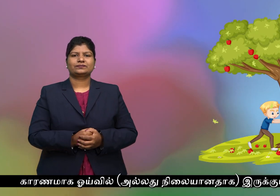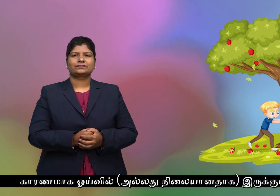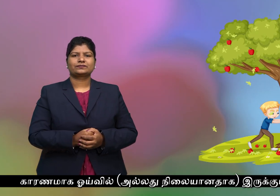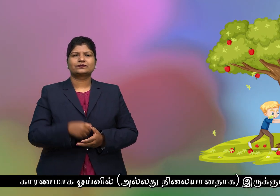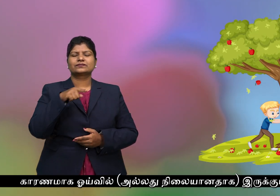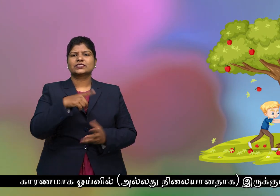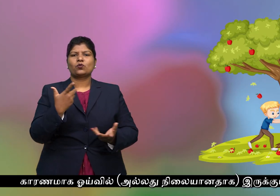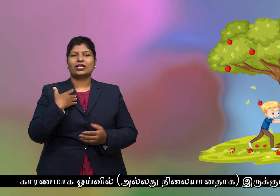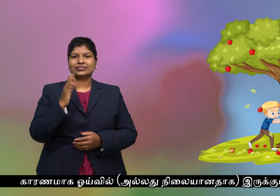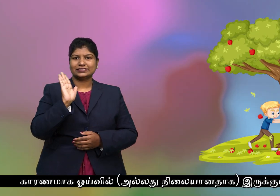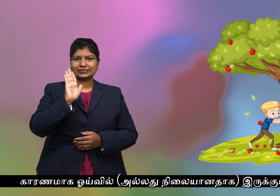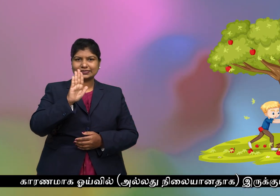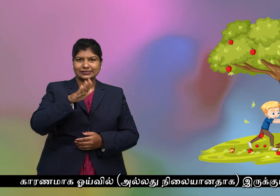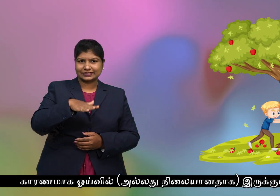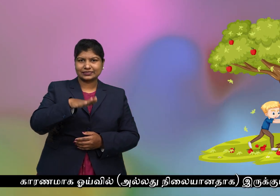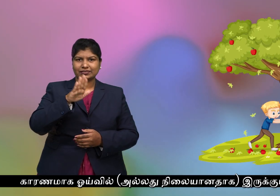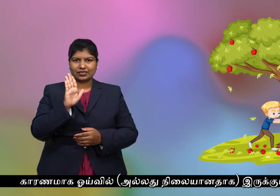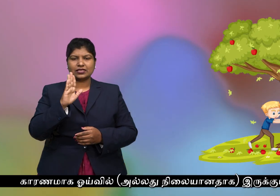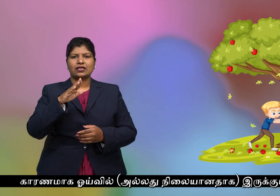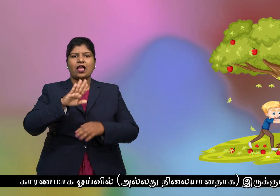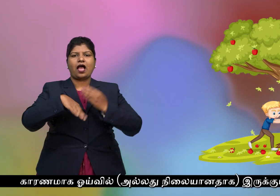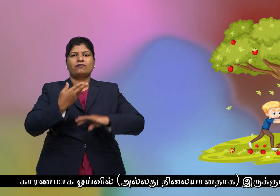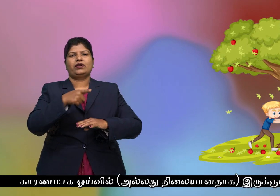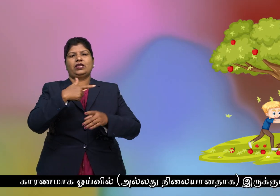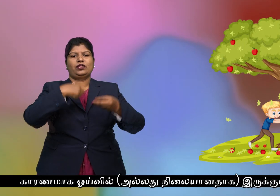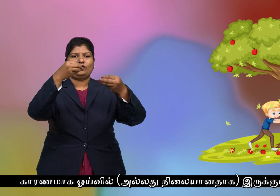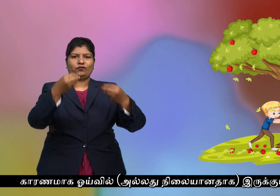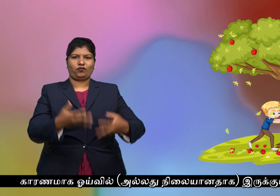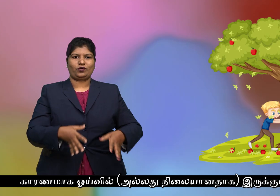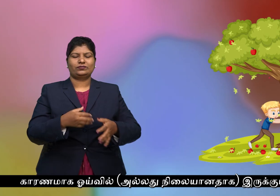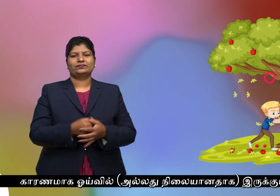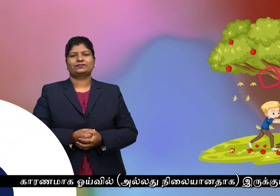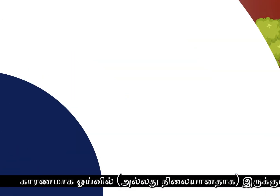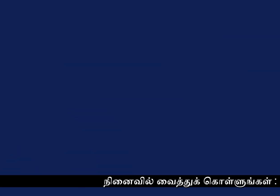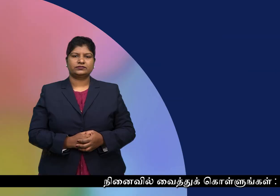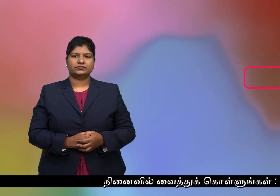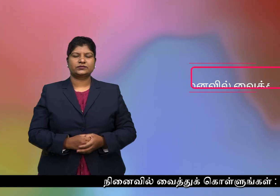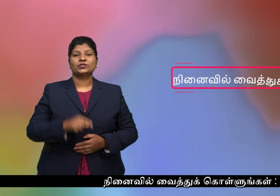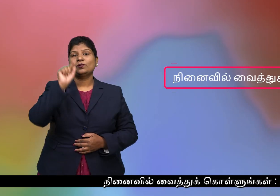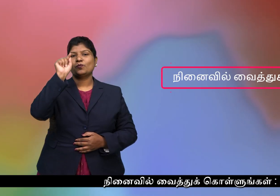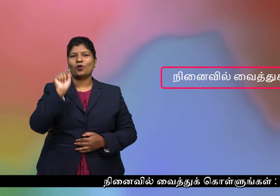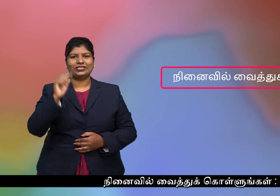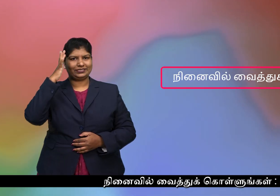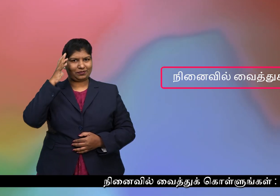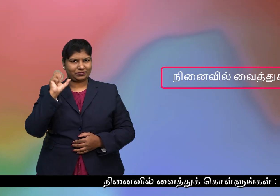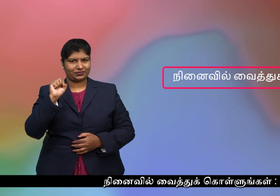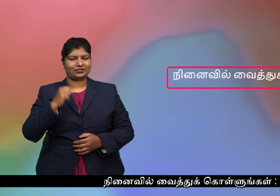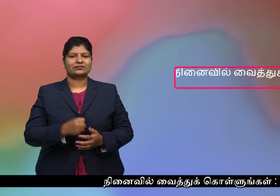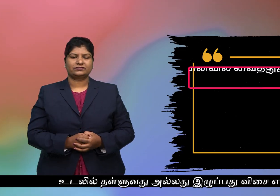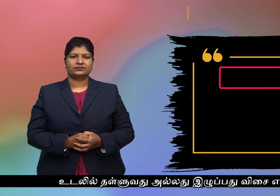காரணமாக ஓய்வில் அல்லது நிலையானதாக இருக்கும், எனவே விழும். நினைவில் வைத்துக் கொள்ளுங்கள்,